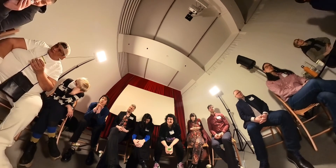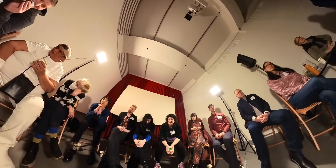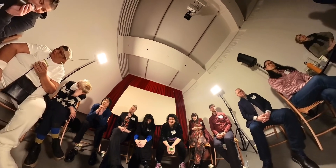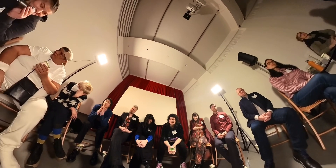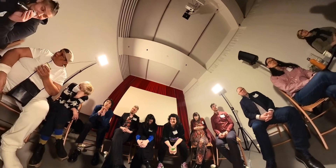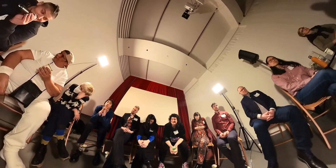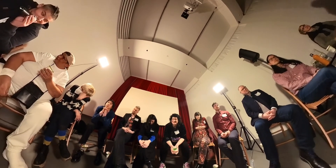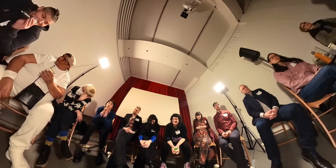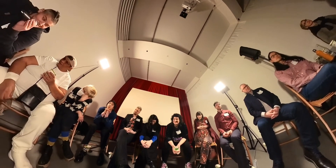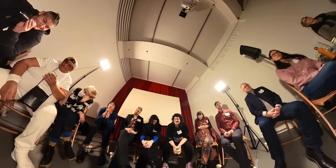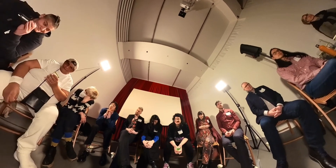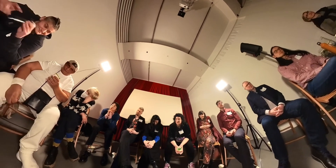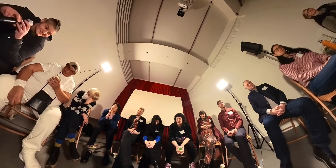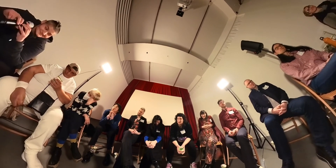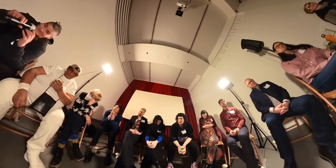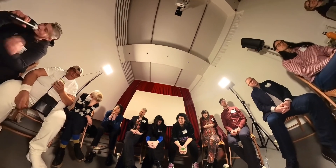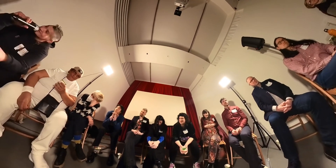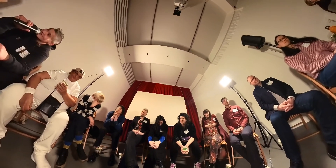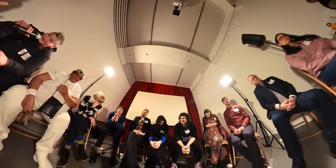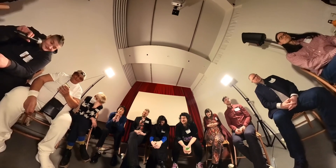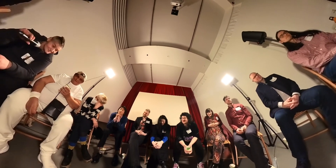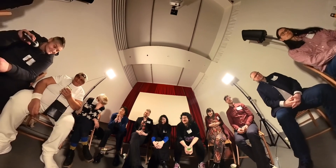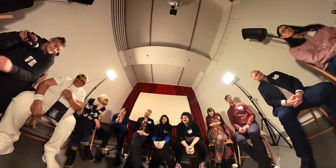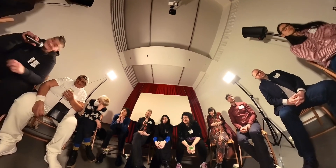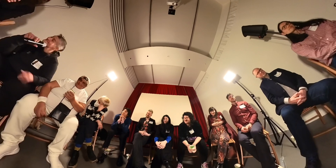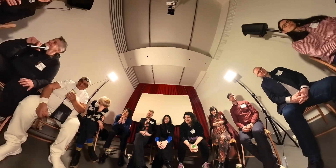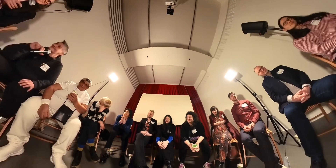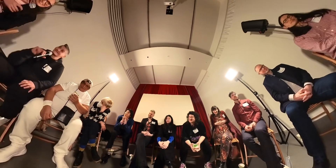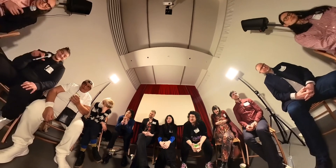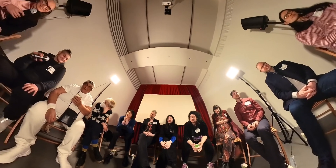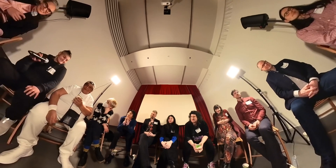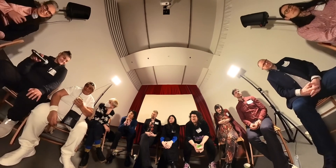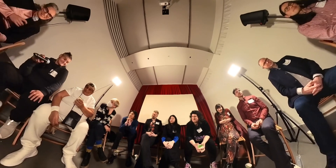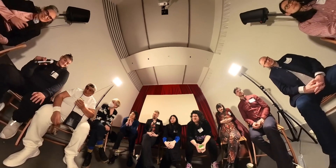Mimochodem budeme vydávat knihu s holkama. Příští rok, no.